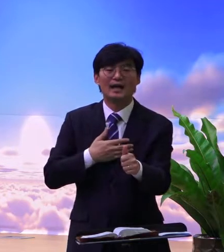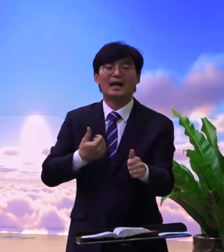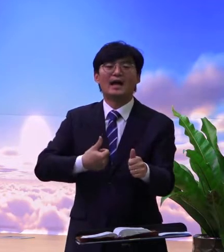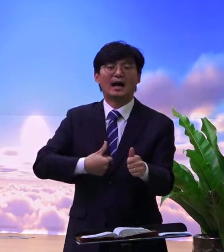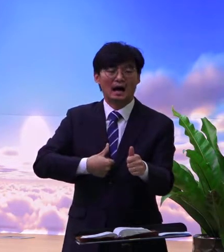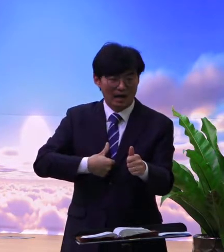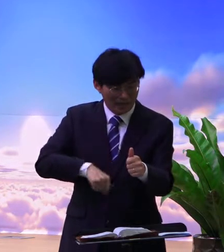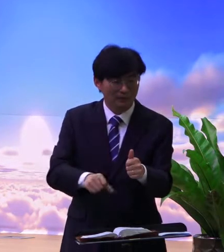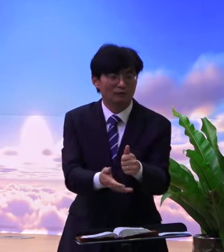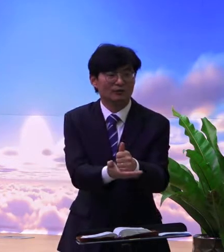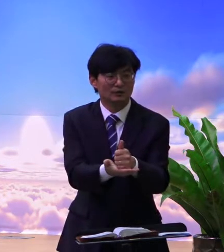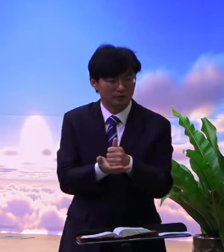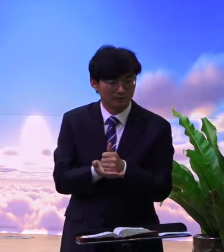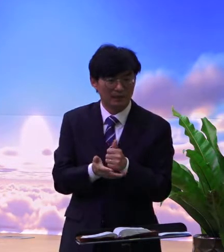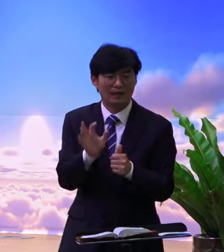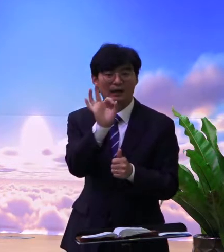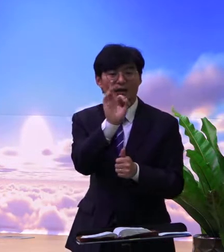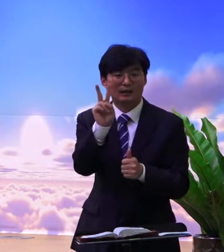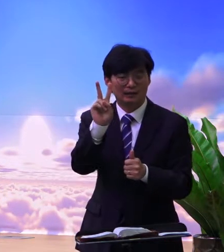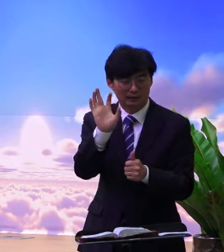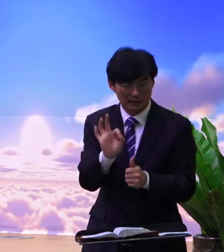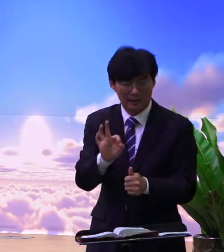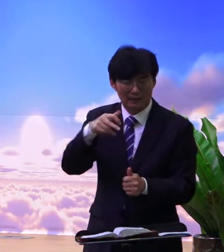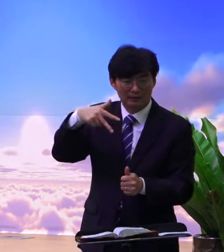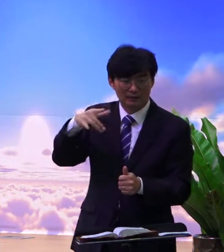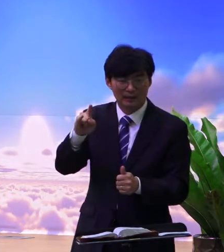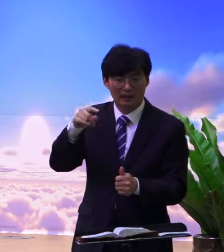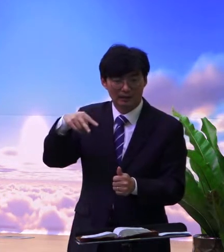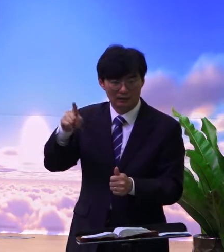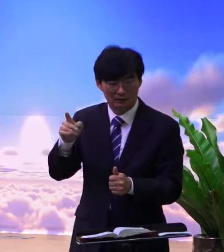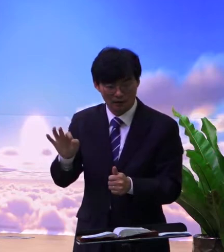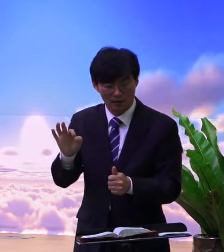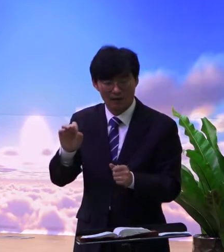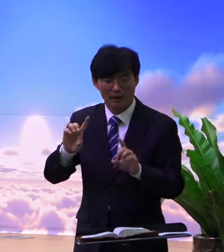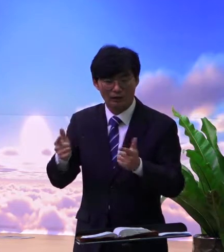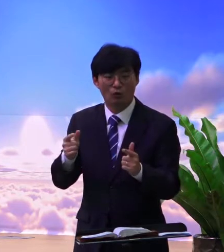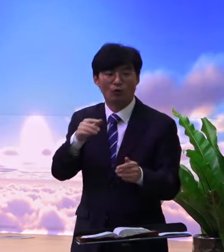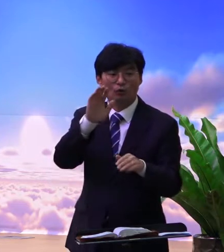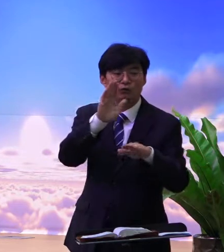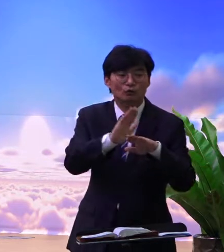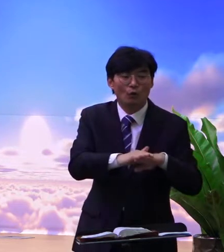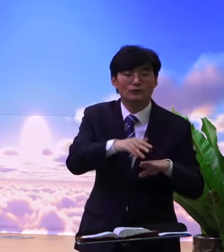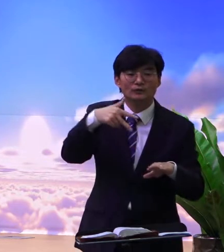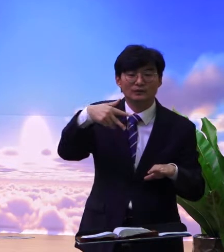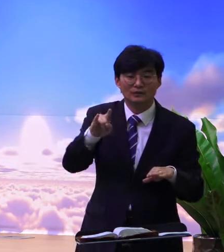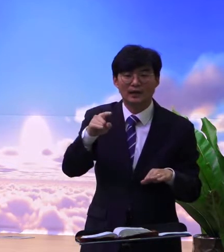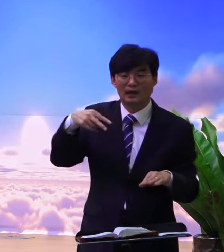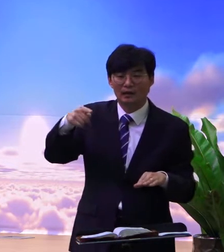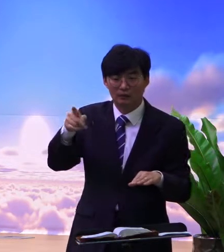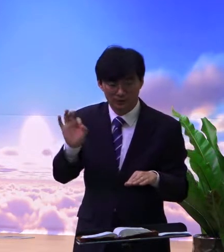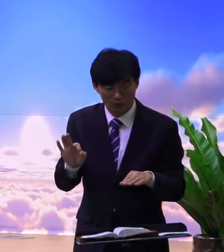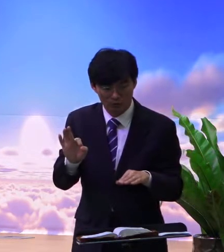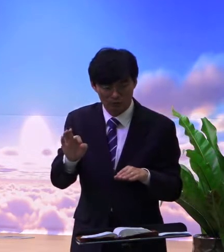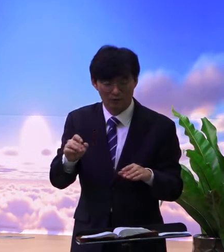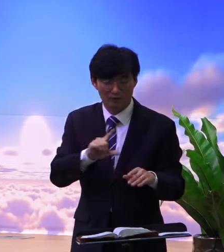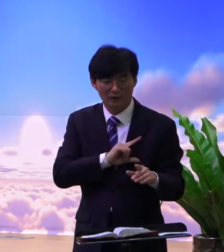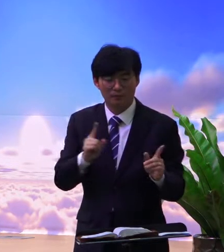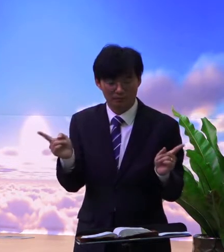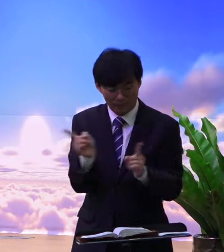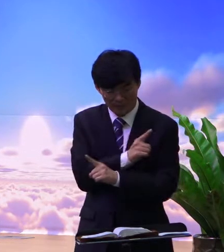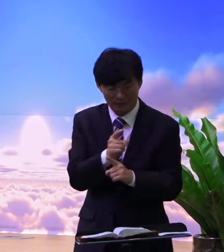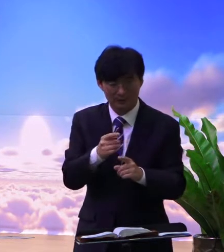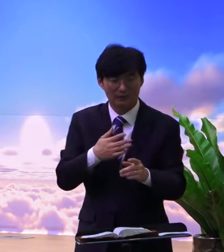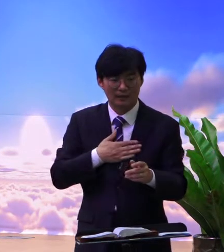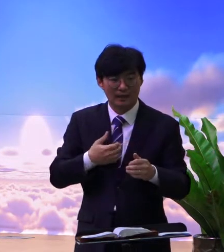바꿔줬습니다. 양재선이 아니라 손재선으로 새 이름도 주고 그를 목회자로 키워내서 하나님께 헌신하는